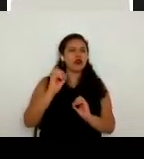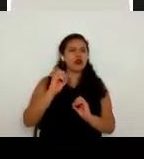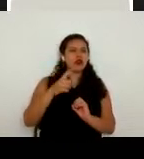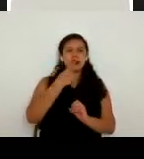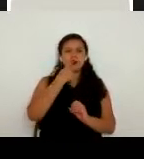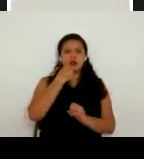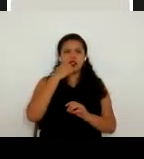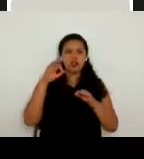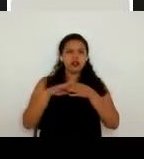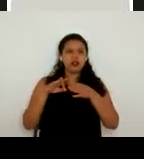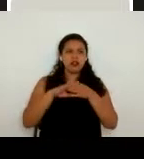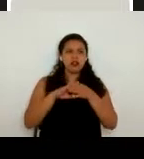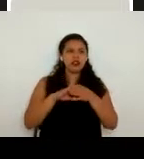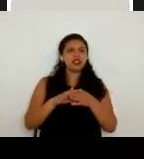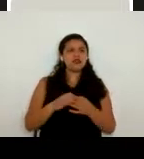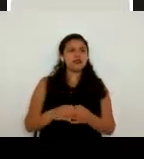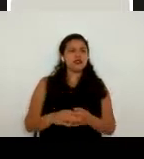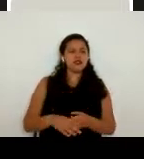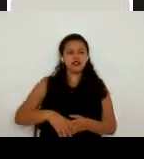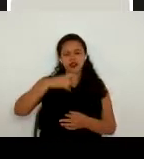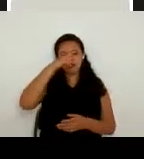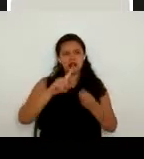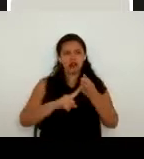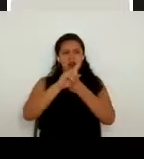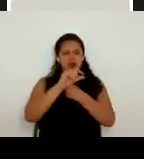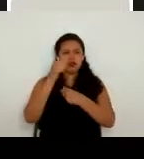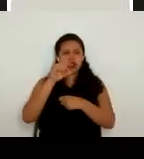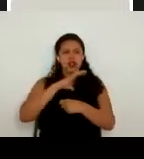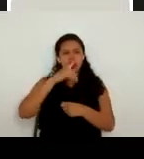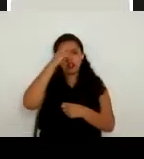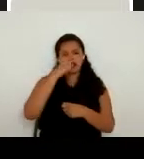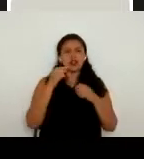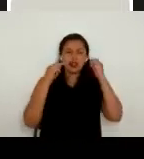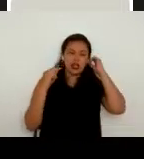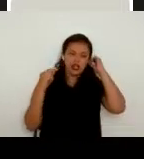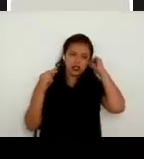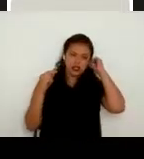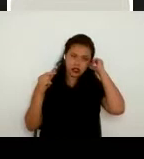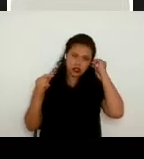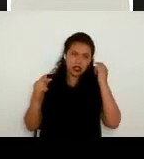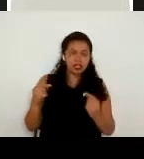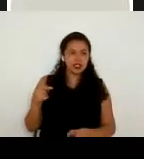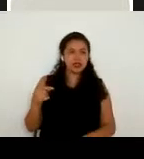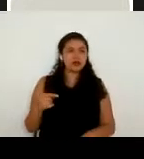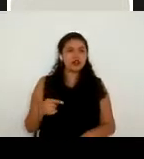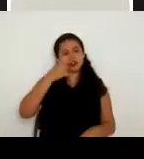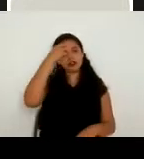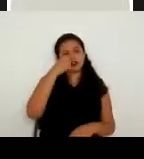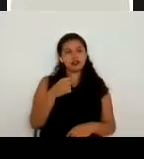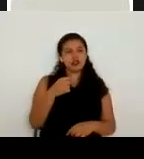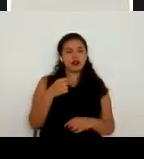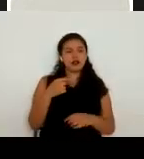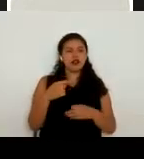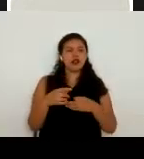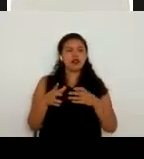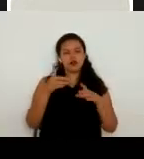se va a resolver a tener otro tipo de problemas que pueden generar este un tratamiento más claro o más costoso